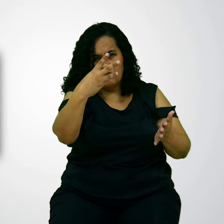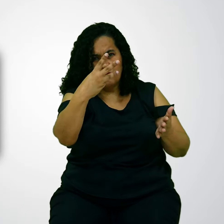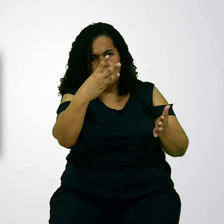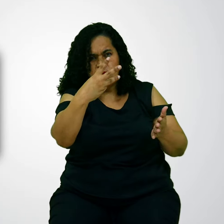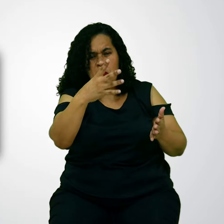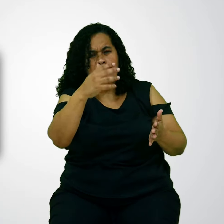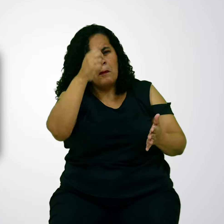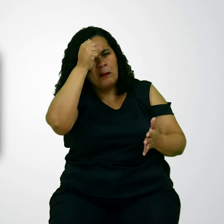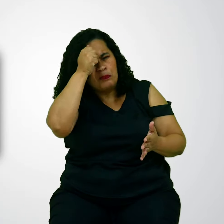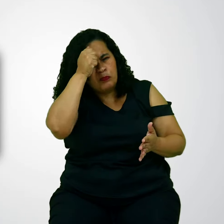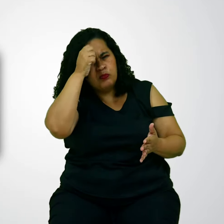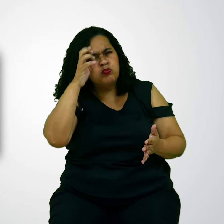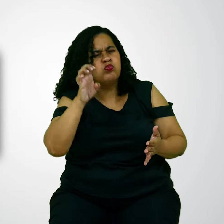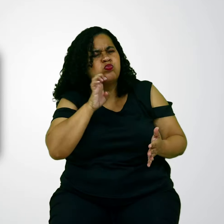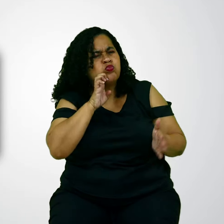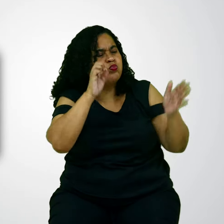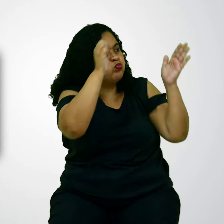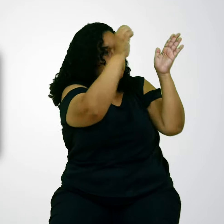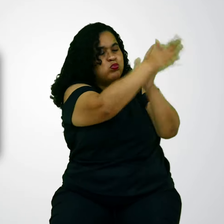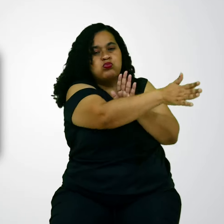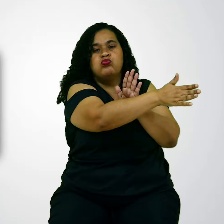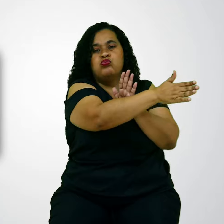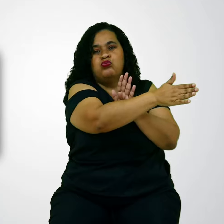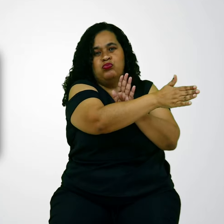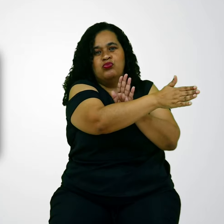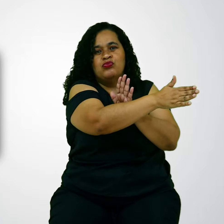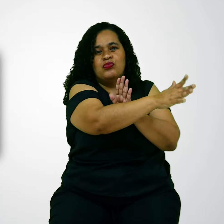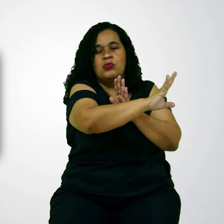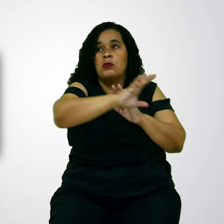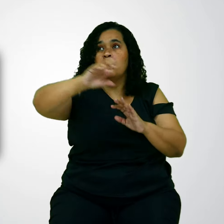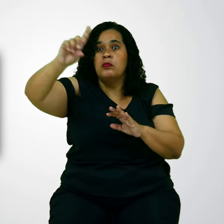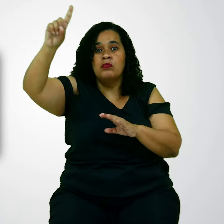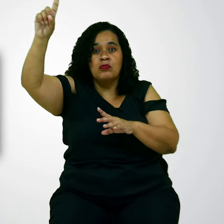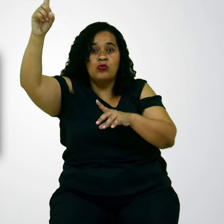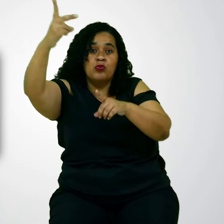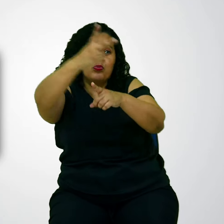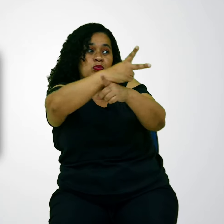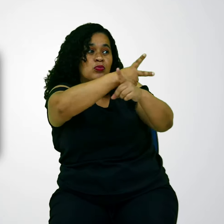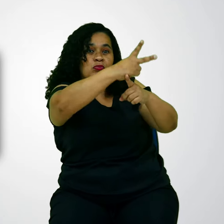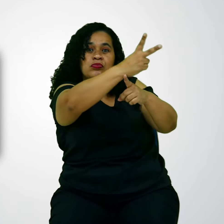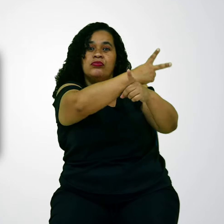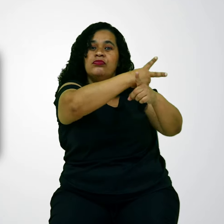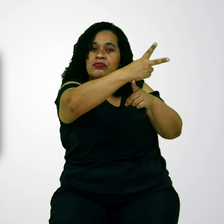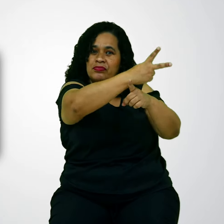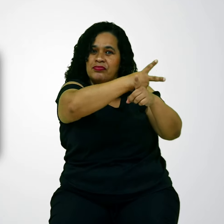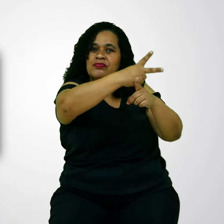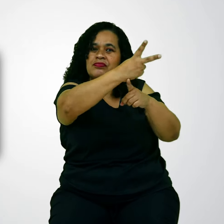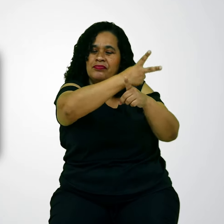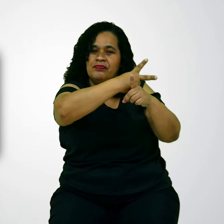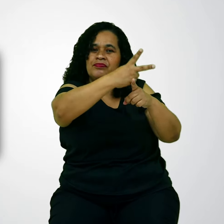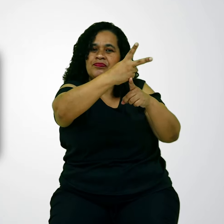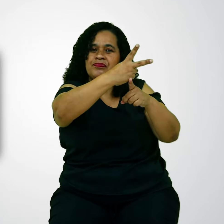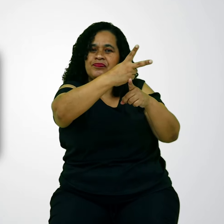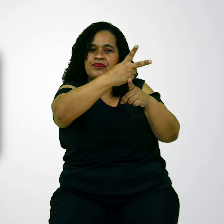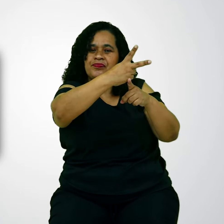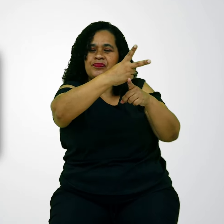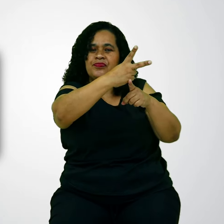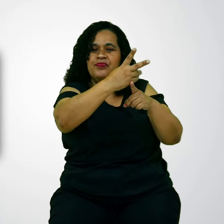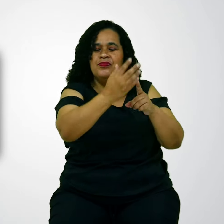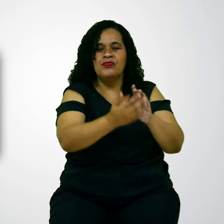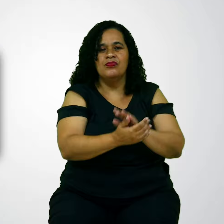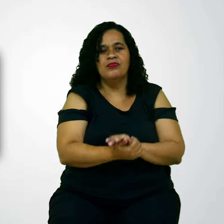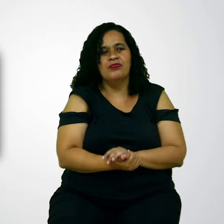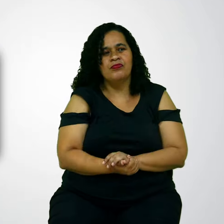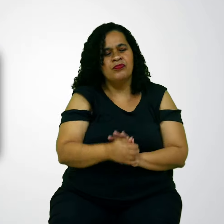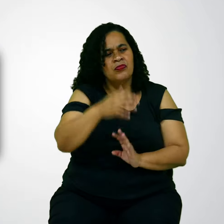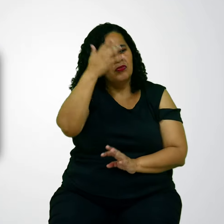Deus. Nesta fuga, Deus está caçando a gente. Deus está caçando. E eu não sei, Fabinho,